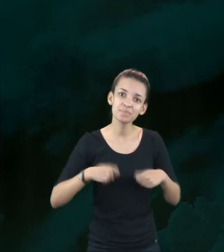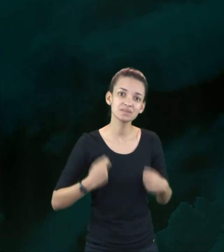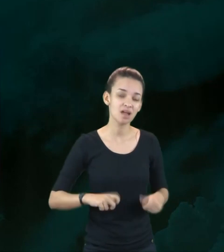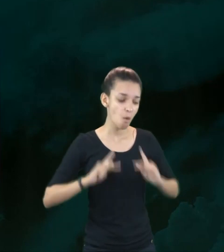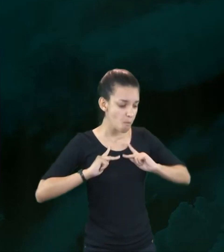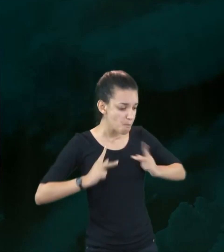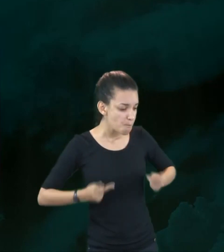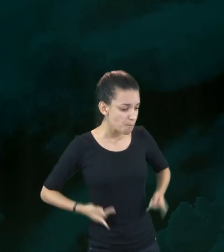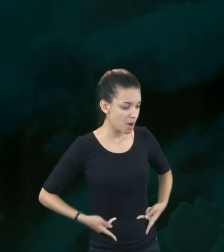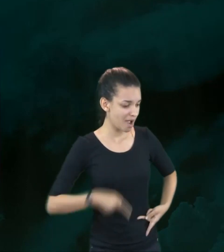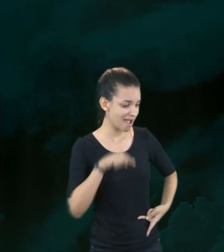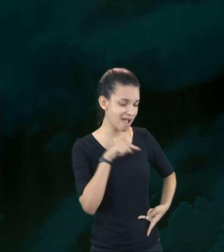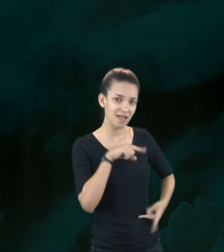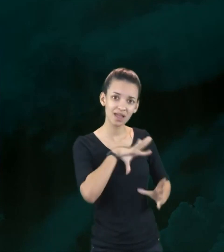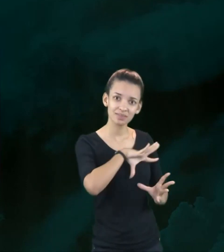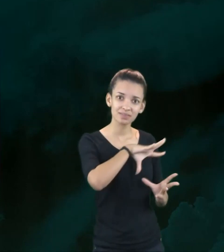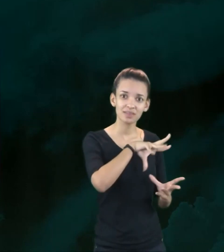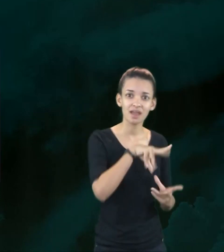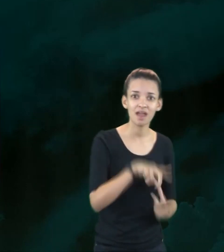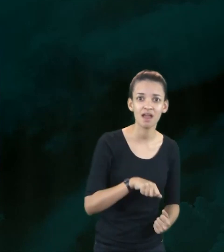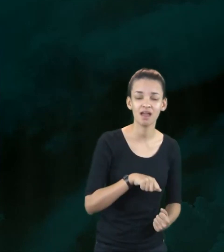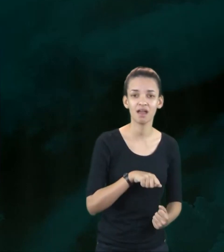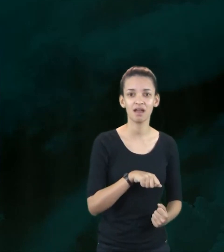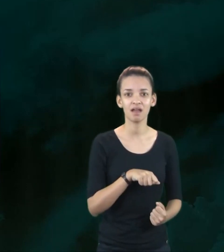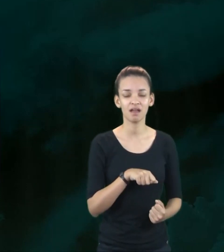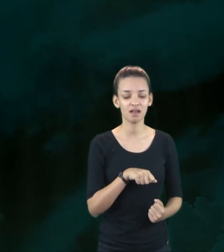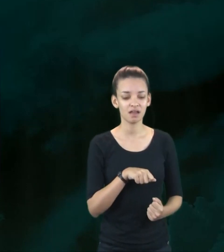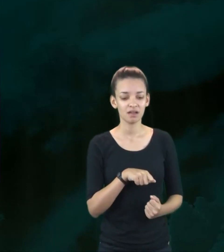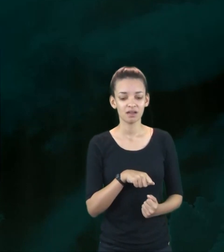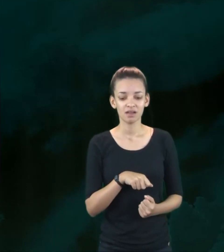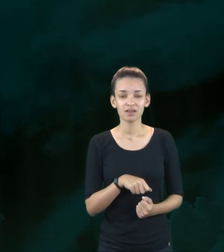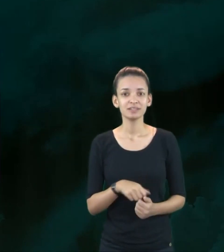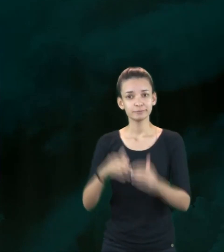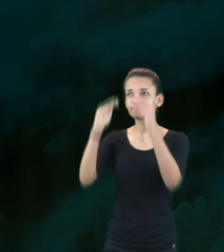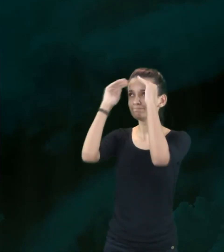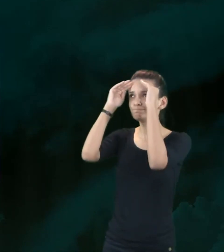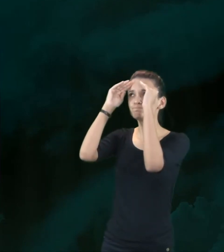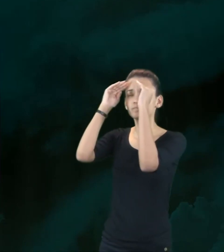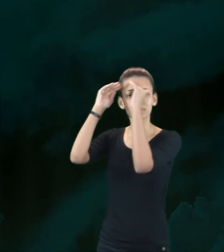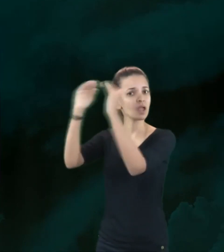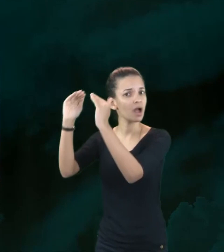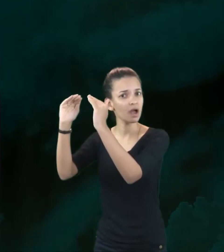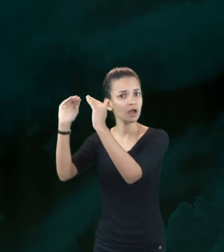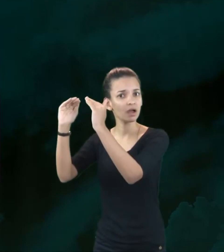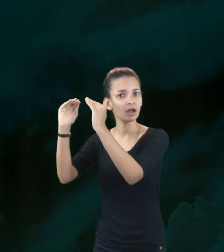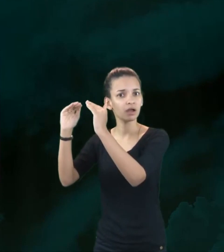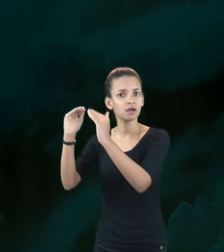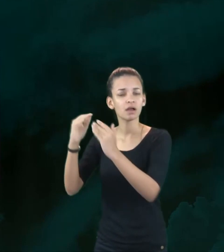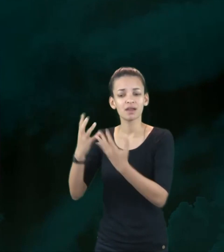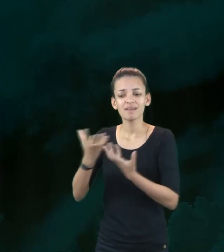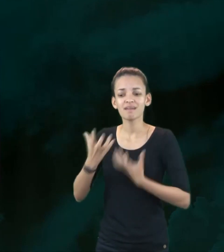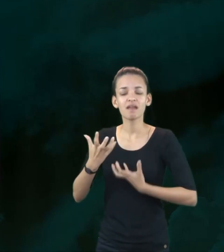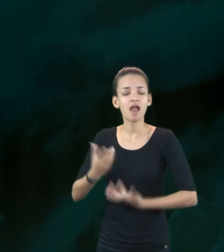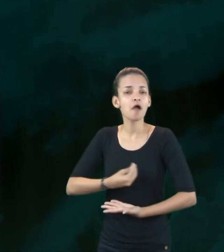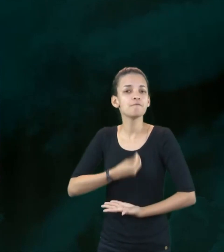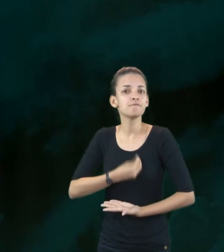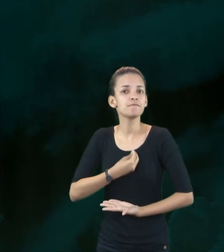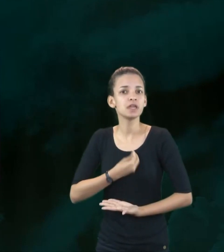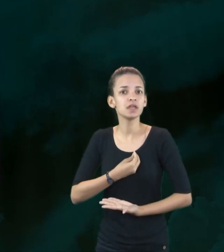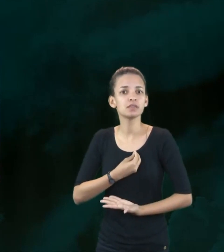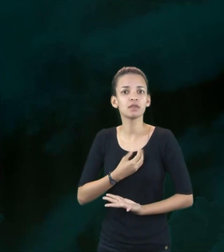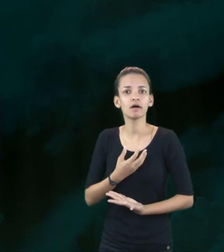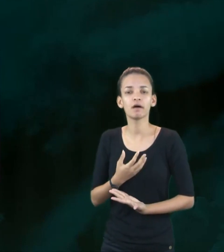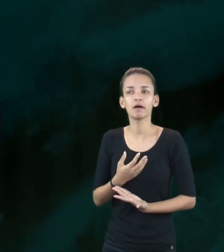que fossem aqueles que temem a Deus, aqueles que querem viver de uma forma